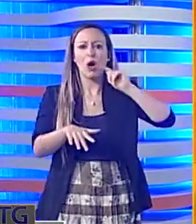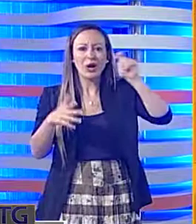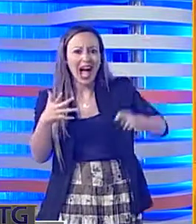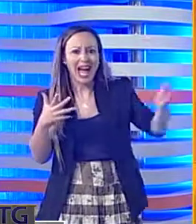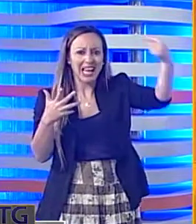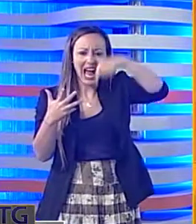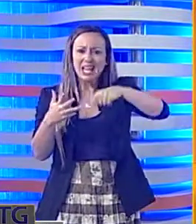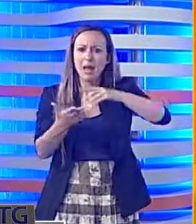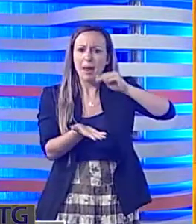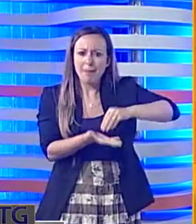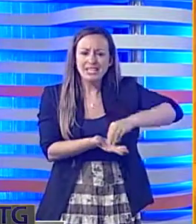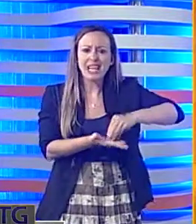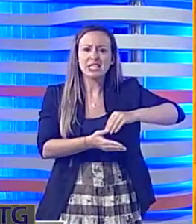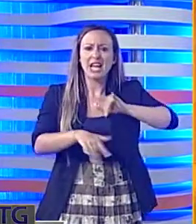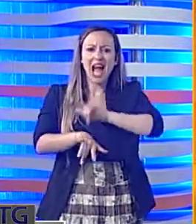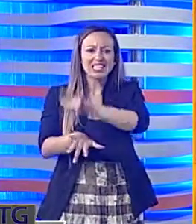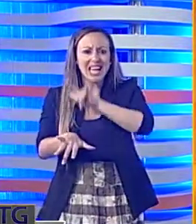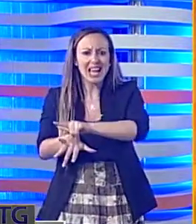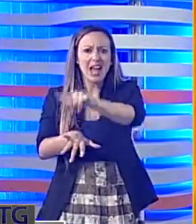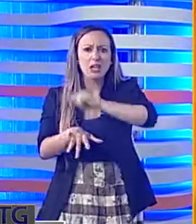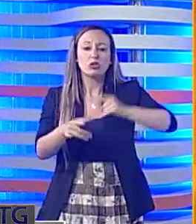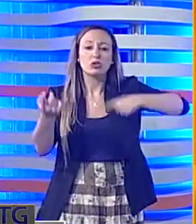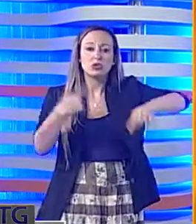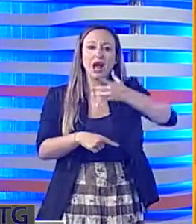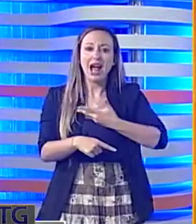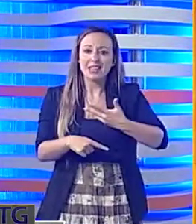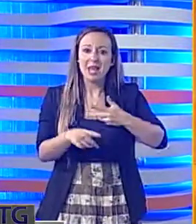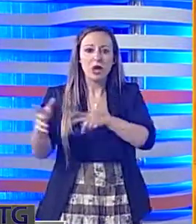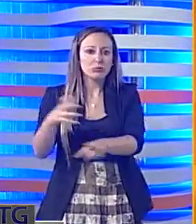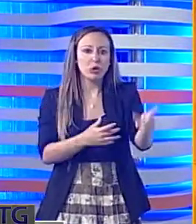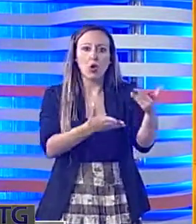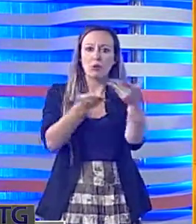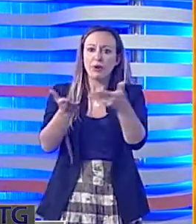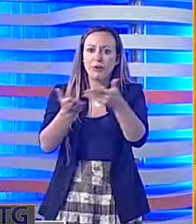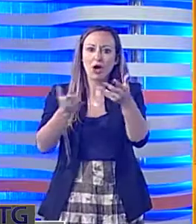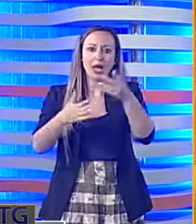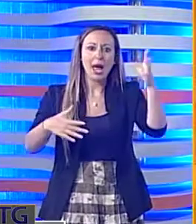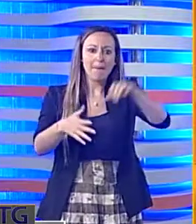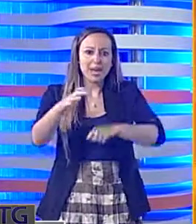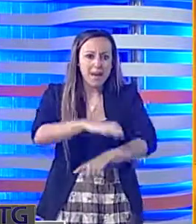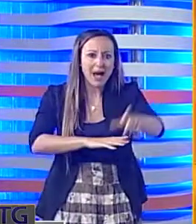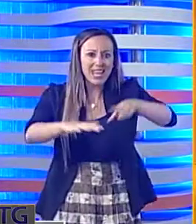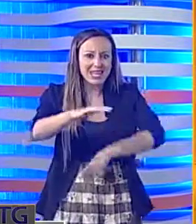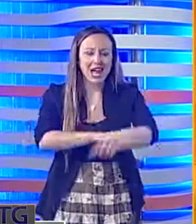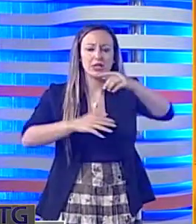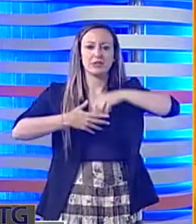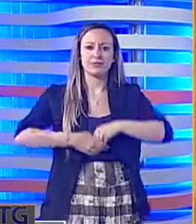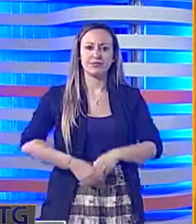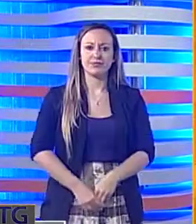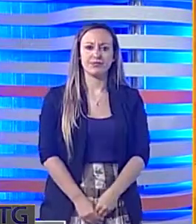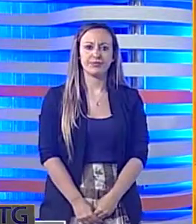ucraini, presunti scafisti, che sono adesso accusati di favoreggiamento dell'immigrazione clandestina.